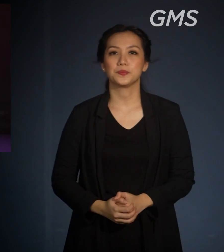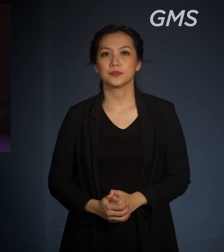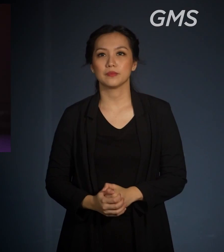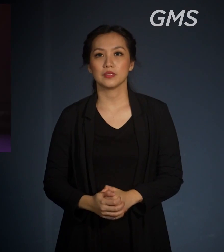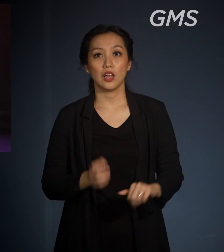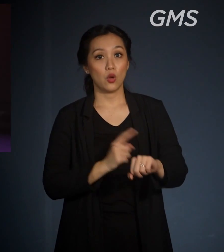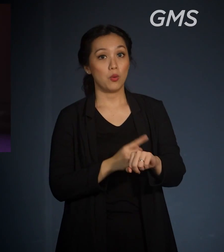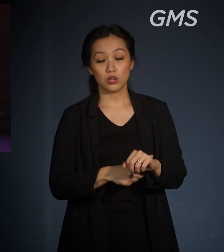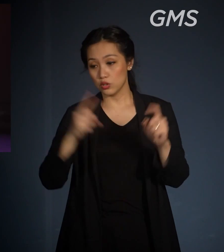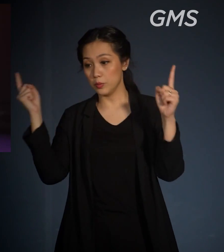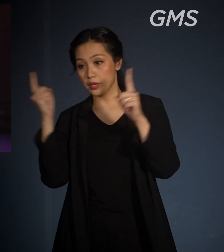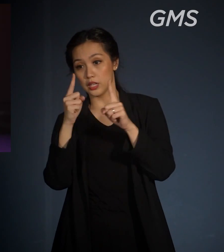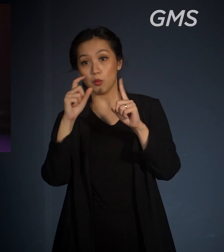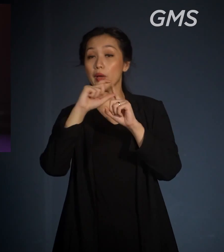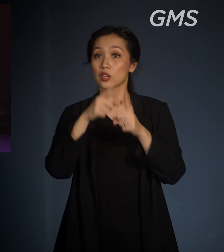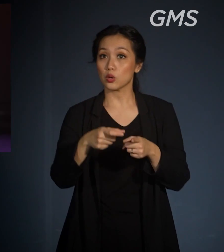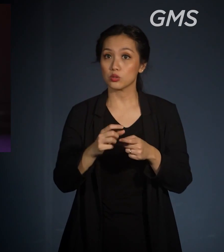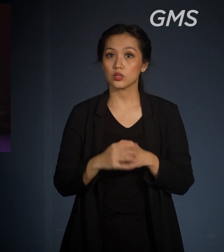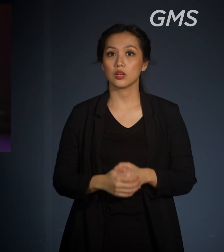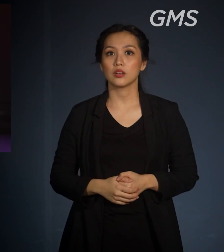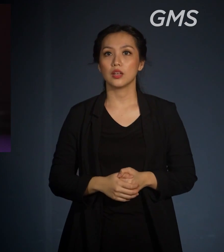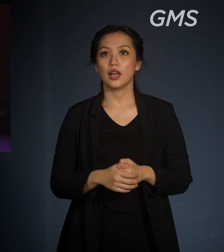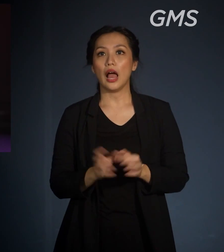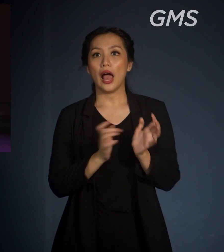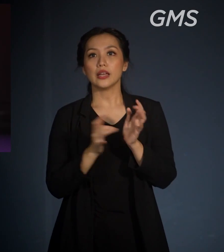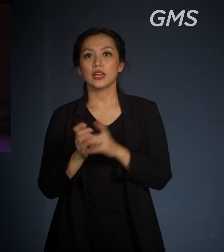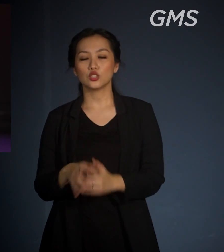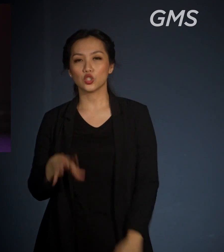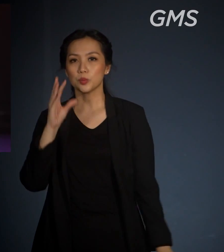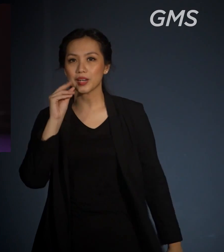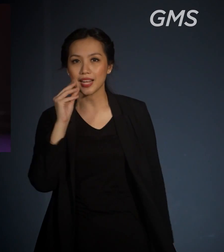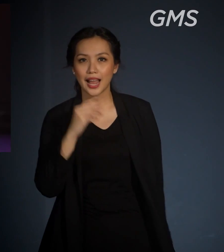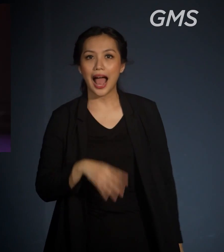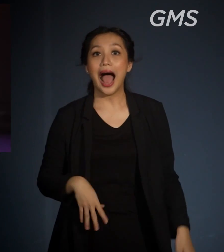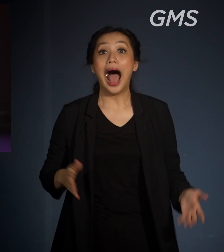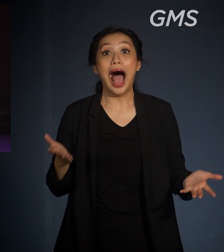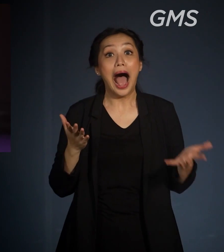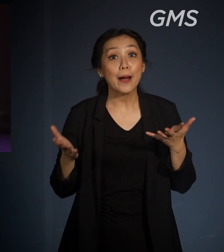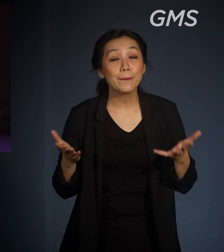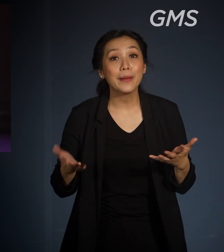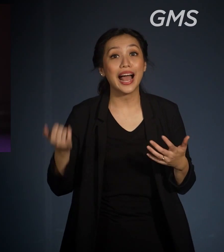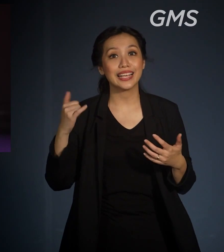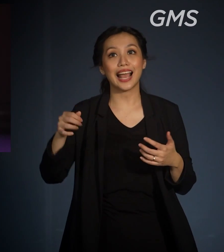dengan Simon Petrus, dia itu mengucapkan apa yang dia lihat.